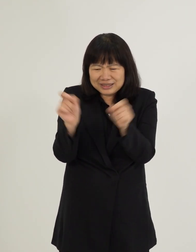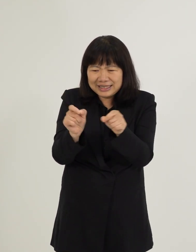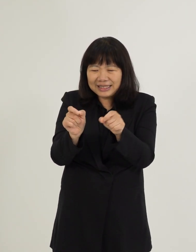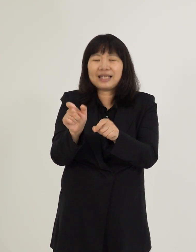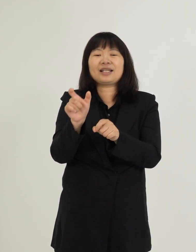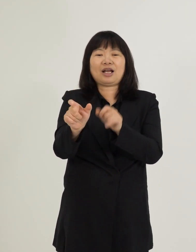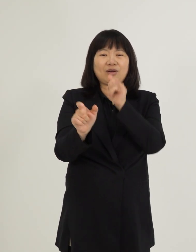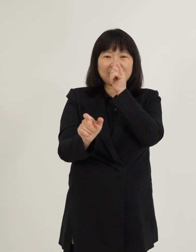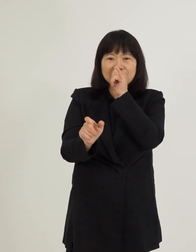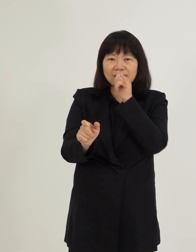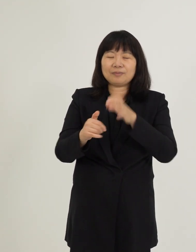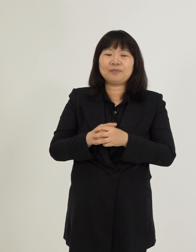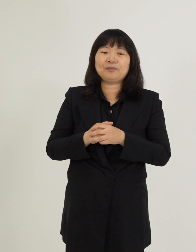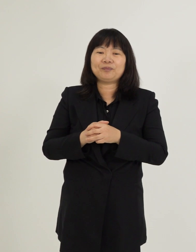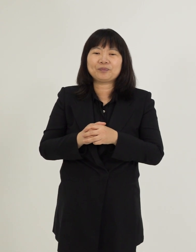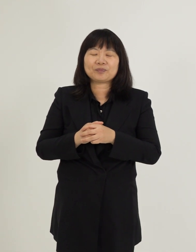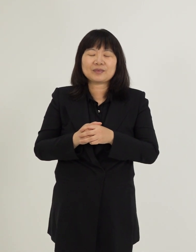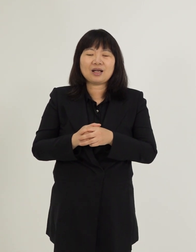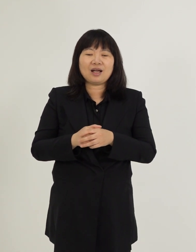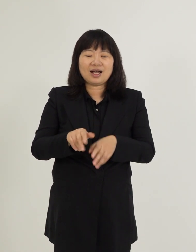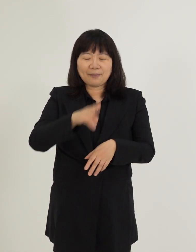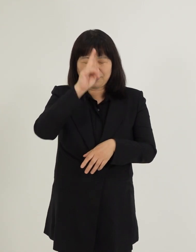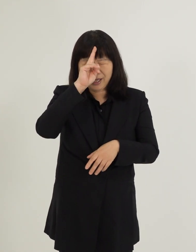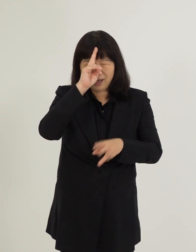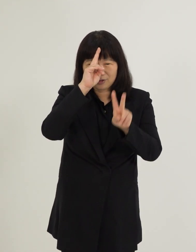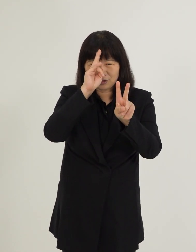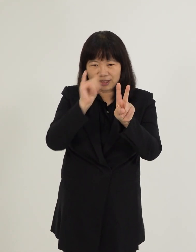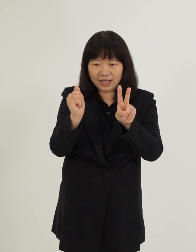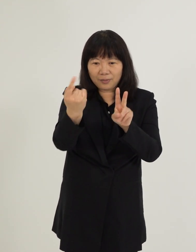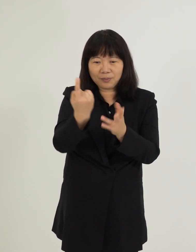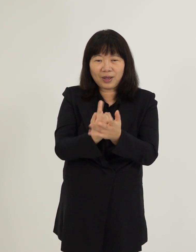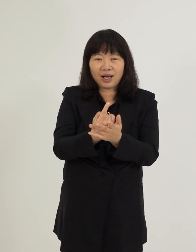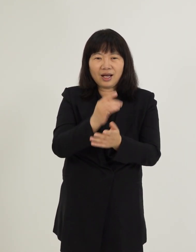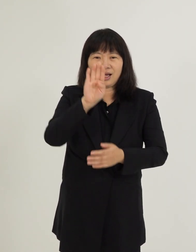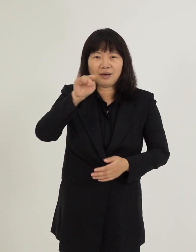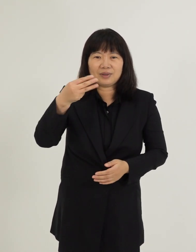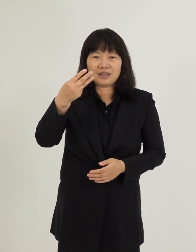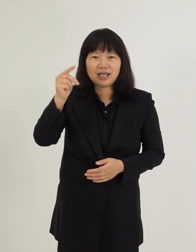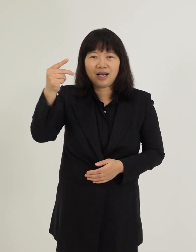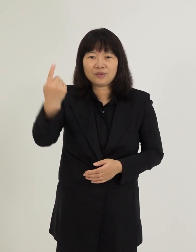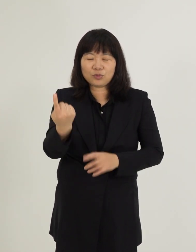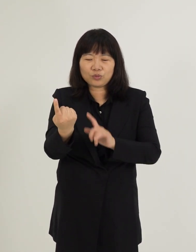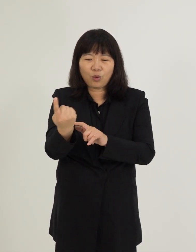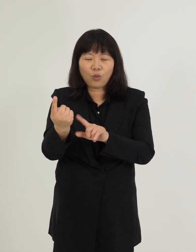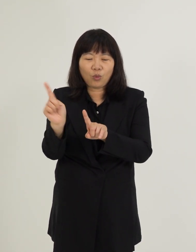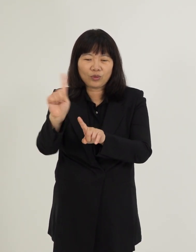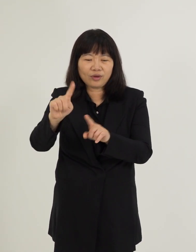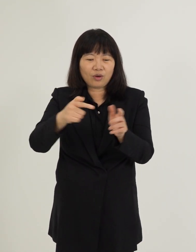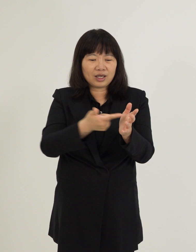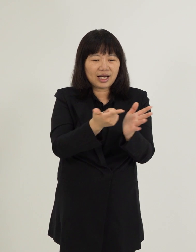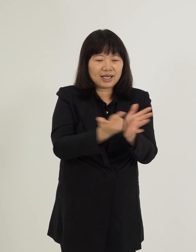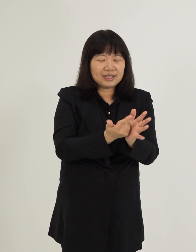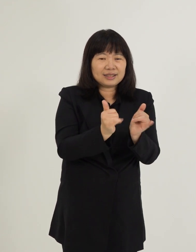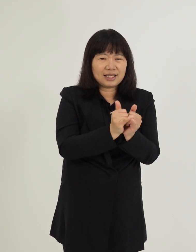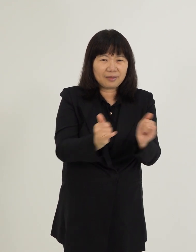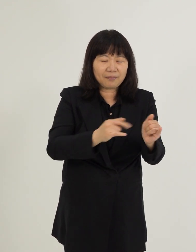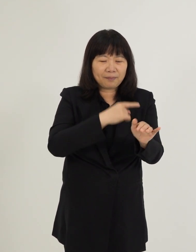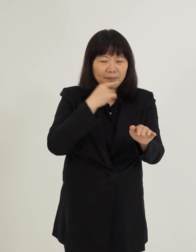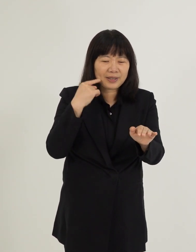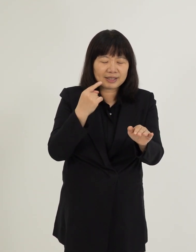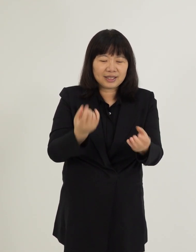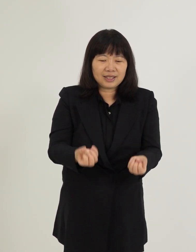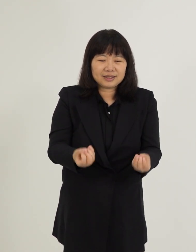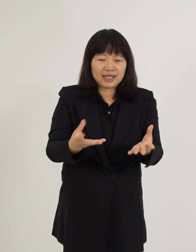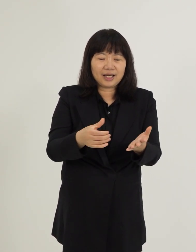같이 읽습니다. 시작. 그때 마침 두어 사람이 와서 빌라도가 어떤 갈릴리 사람들의 피를 그들의